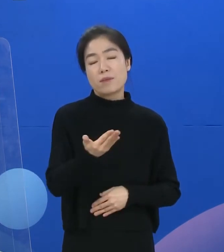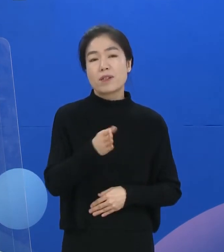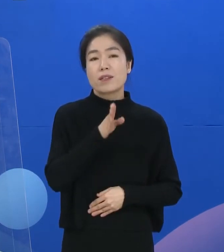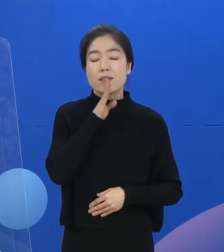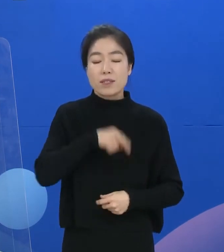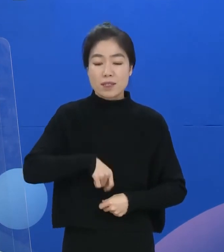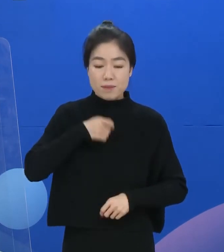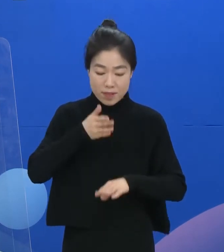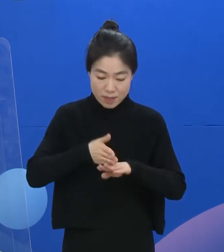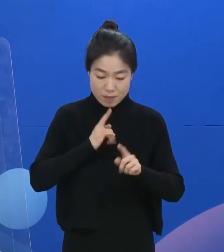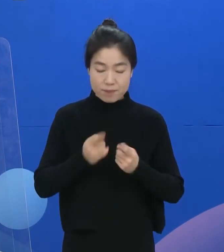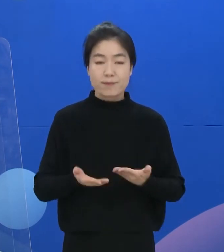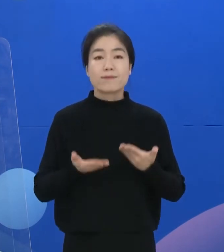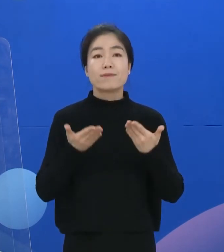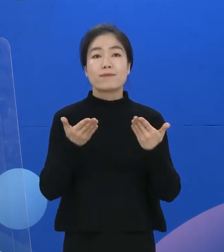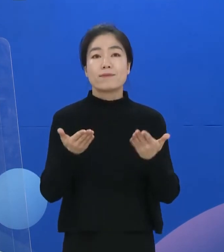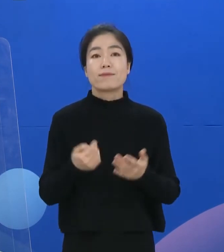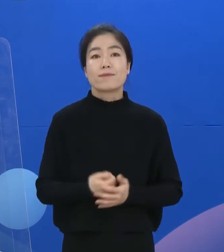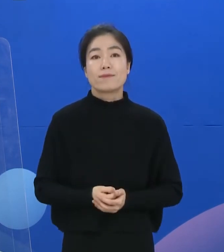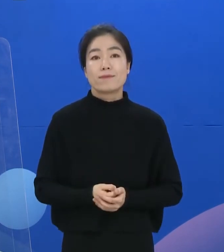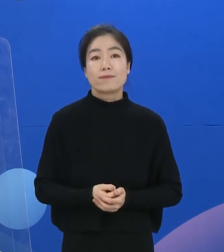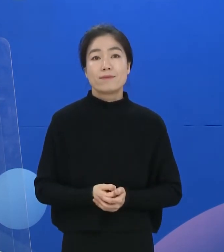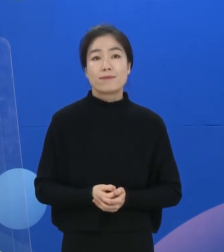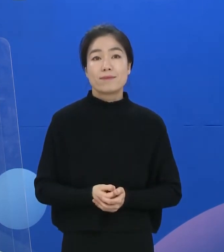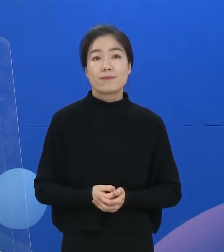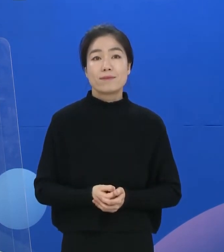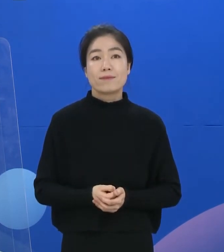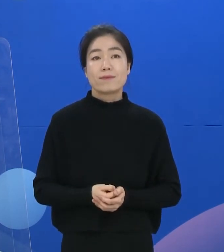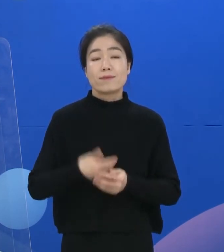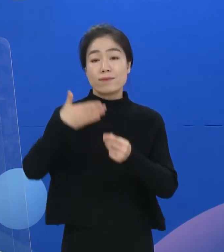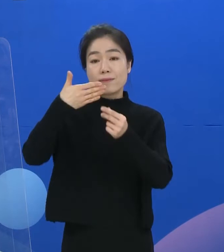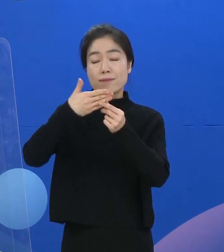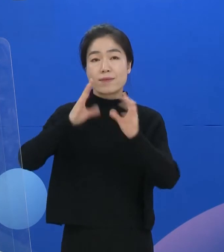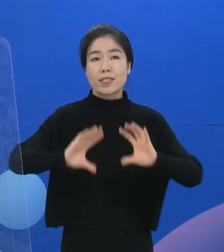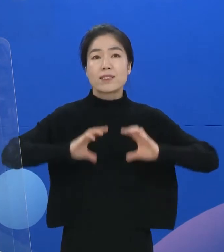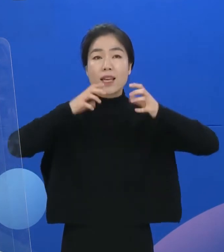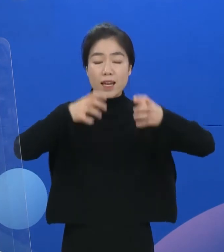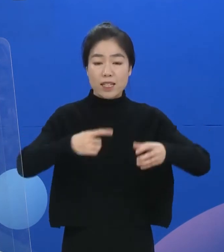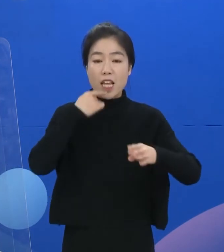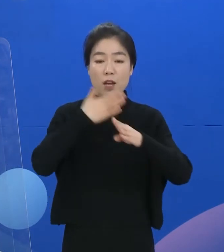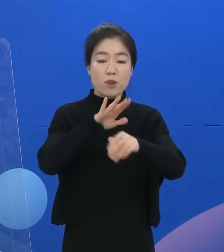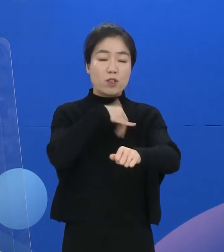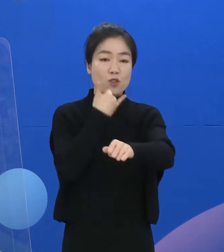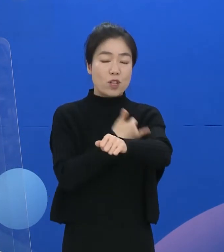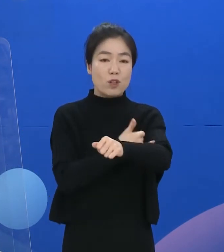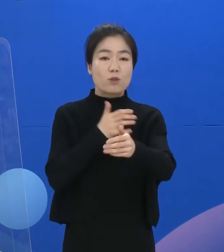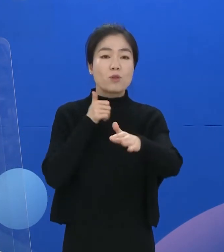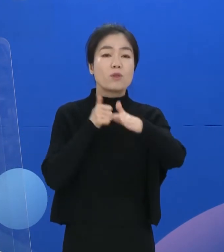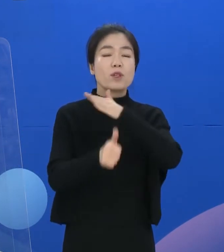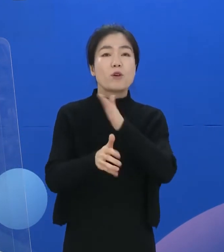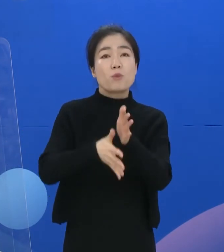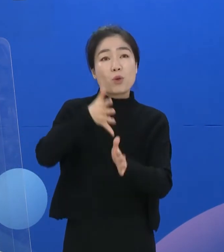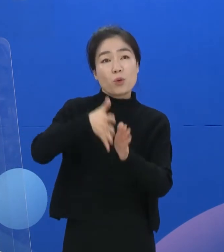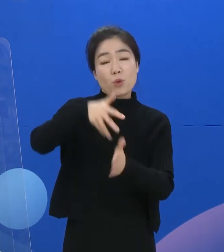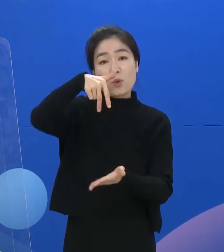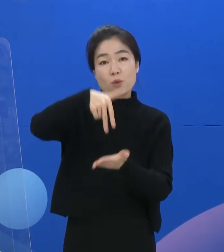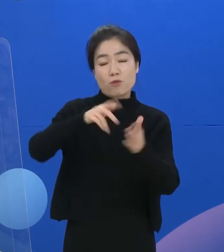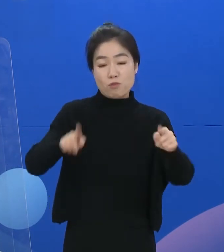노력해주신 의료진과 자원봉사자 공직자들께 진심으로 감사드립니다